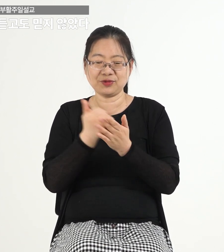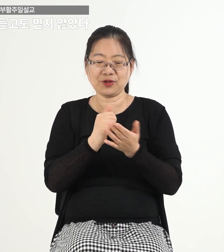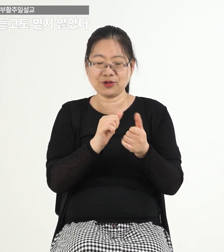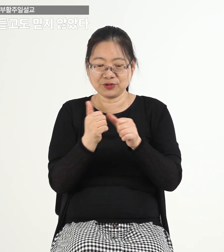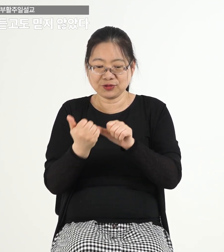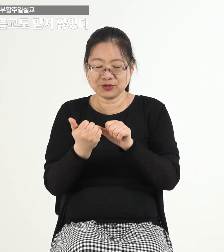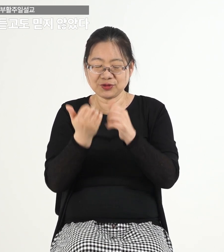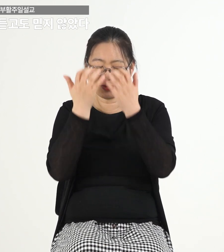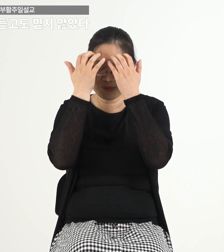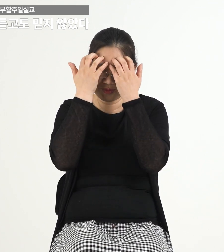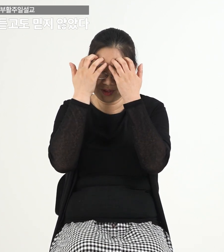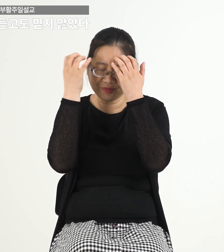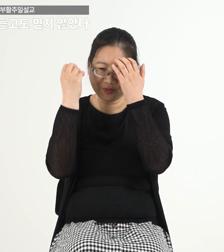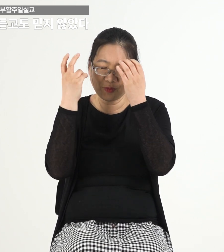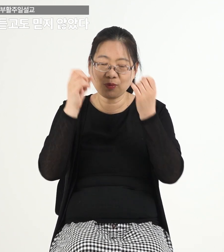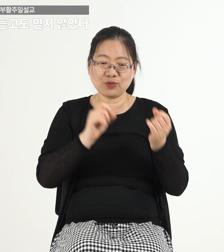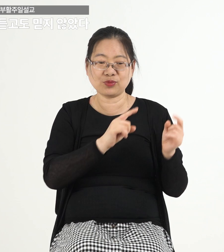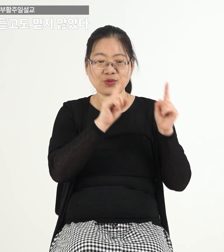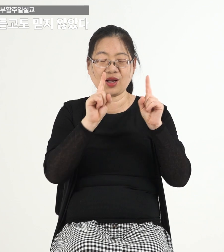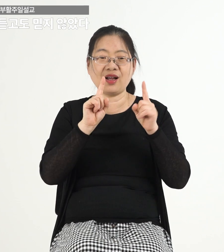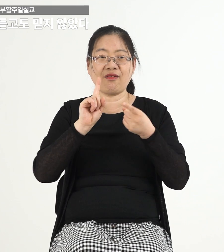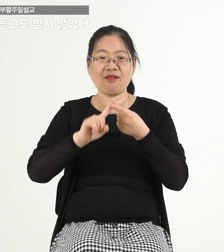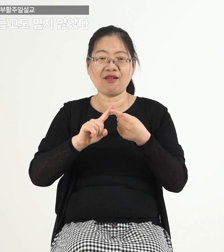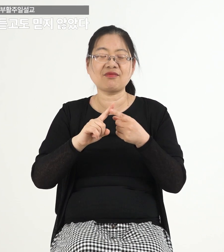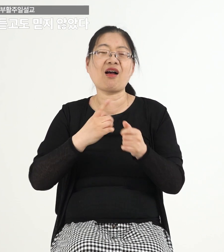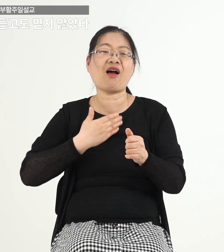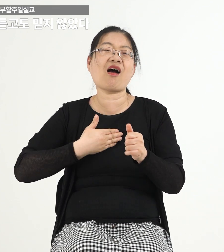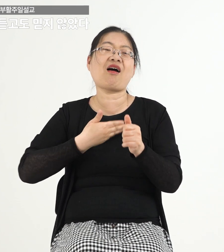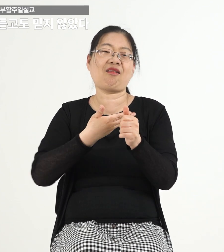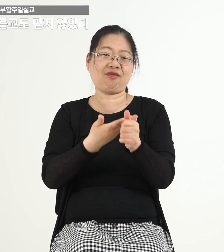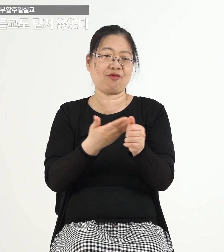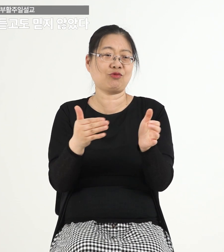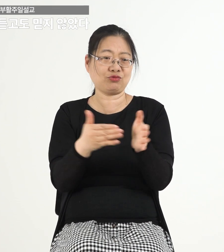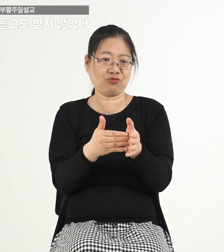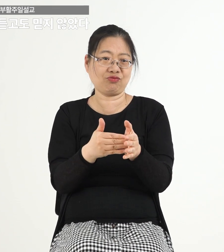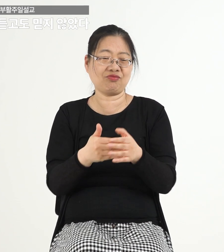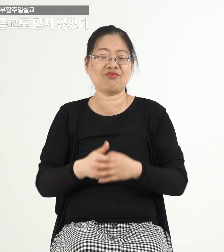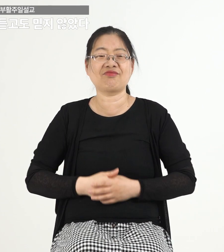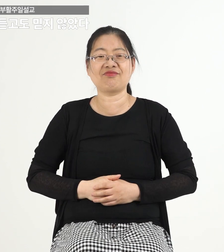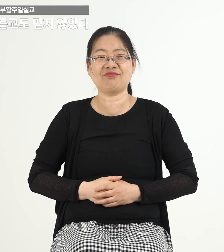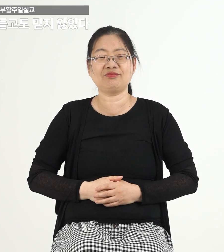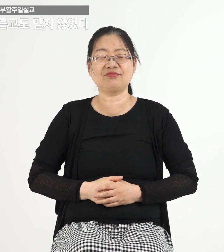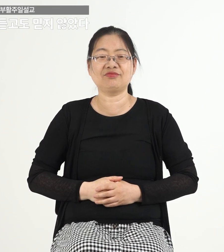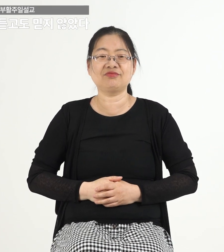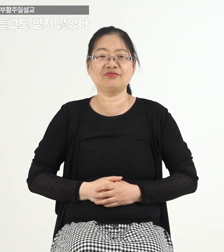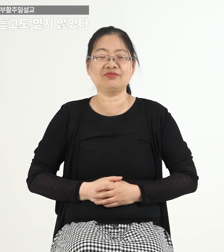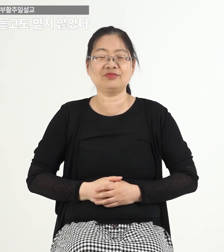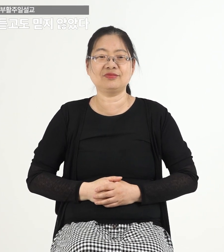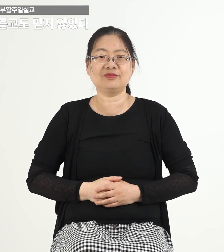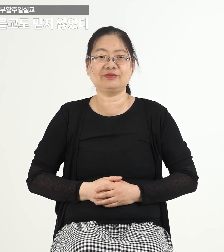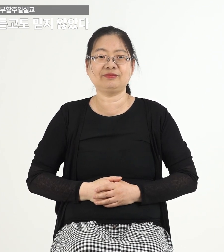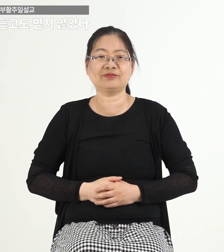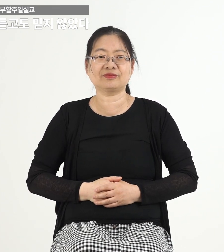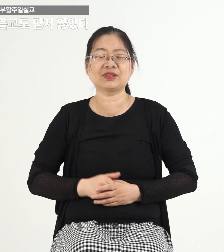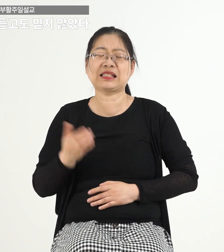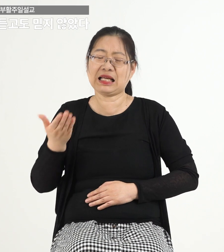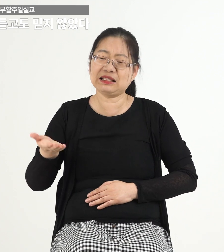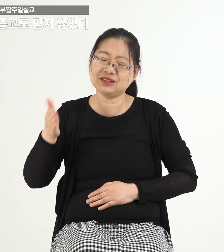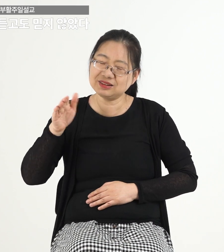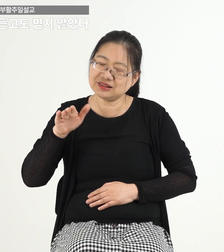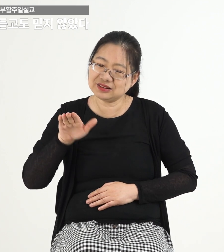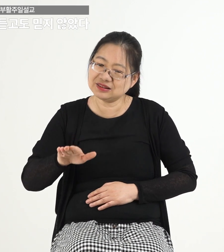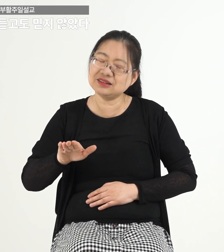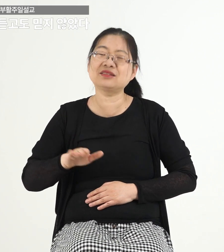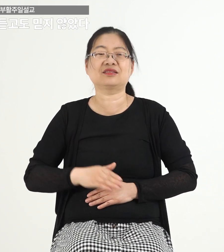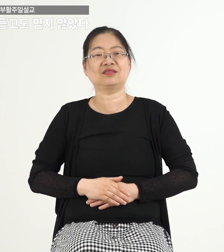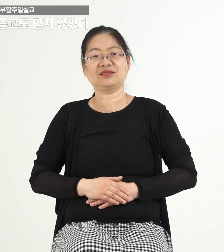죽음과 고난과 부활을 말했습니까? 말씀 안 하셨습니까? 말씀하셨단 말이에요. 그러나